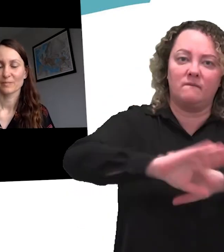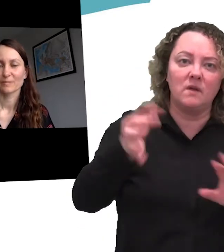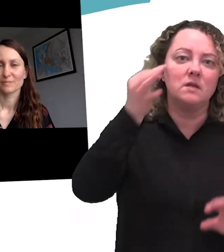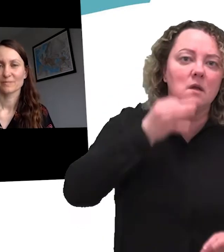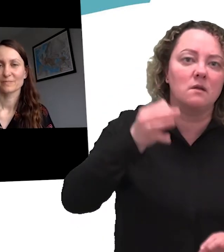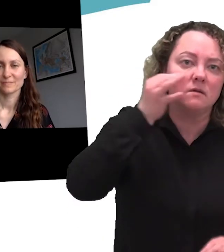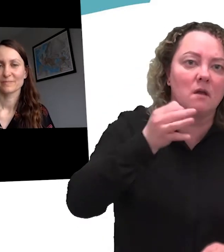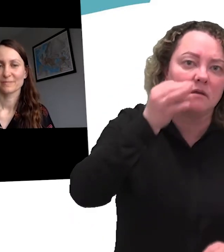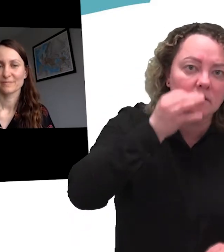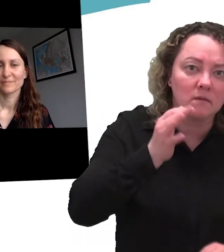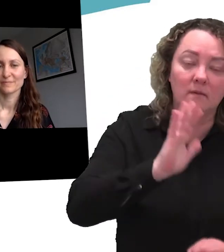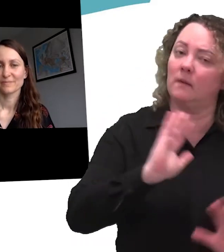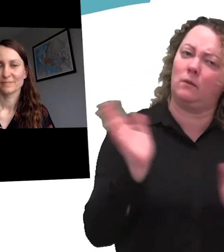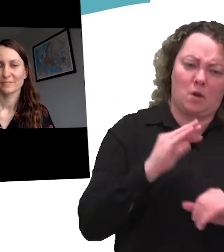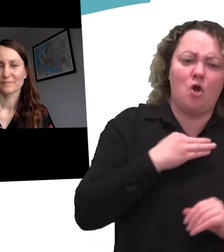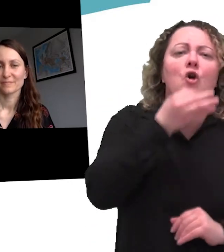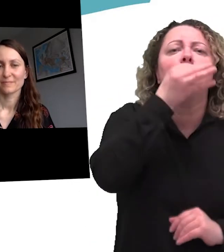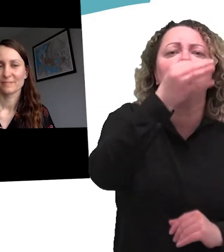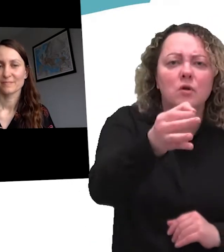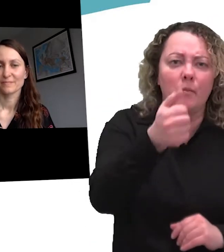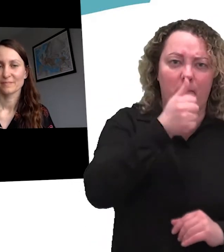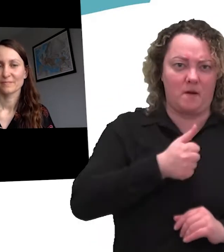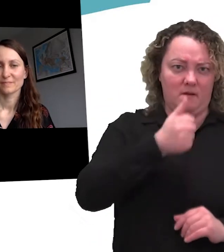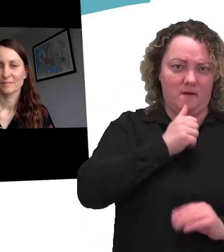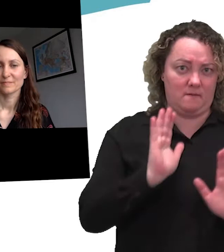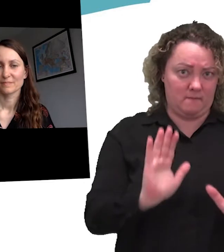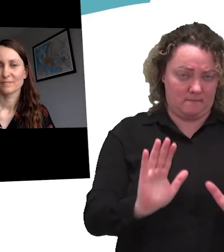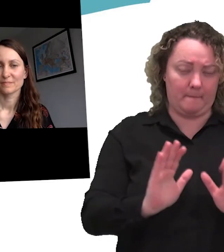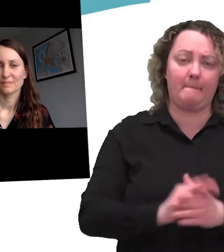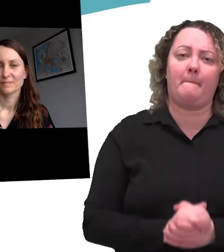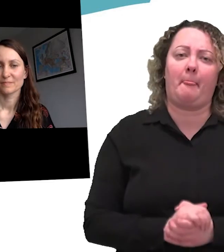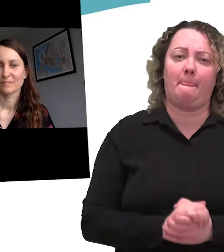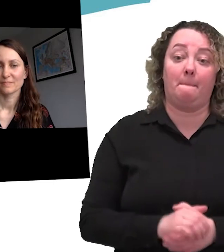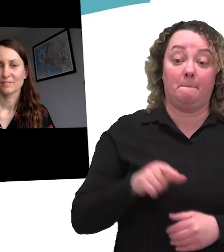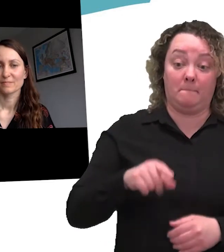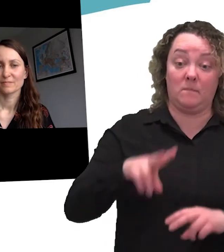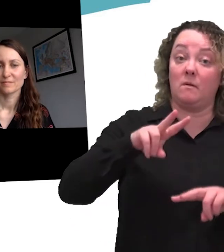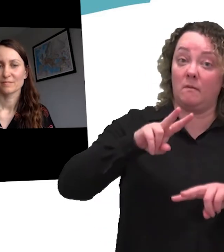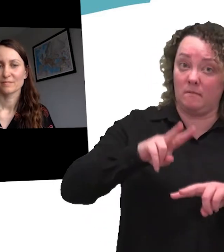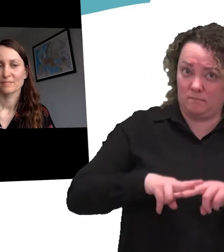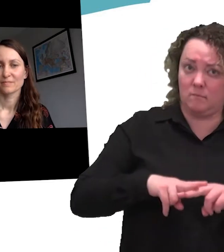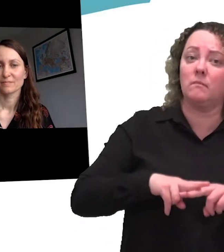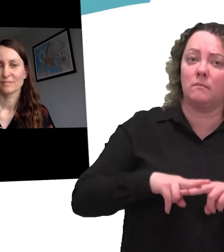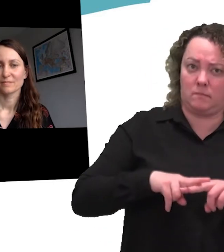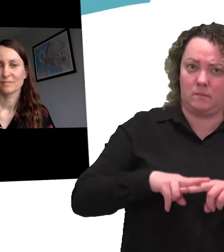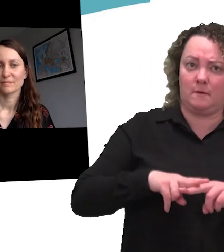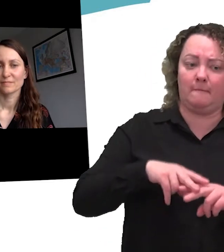jeigu jūs jau esate. Tai šitoje vietoje sutaupama labai daug tėvų nervų,